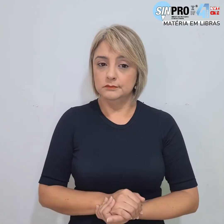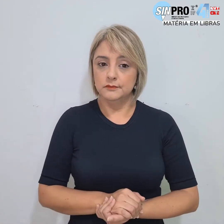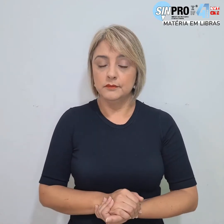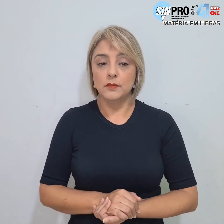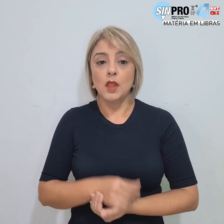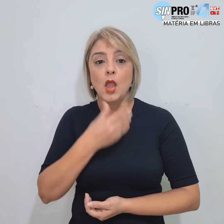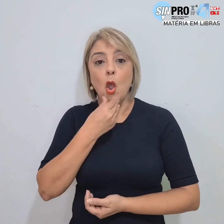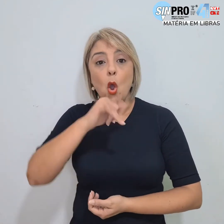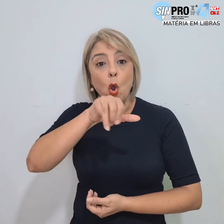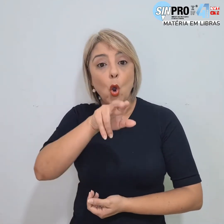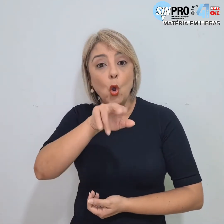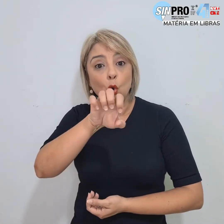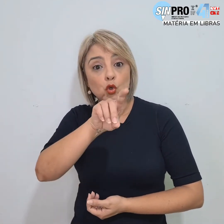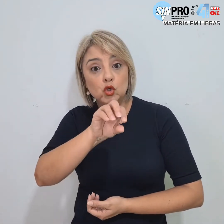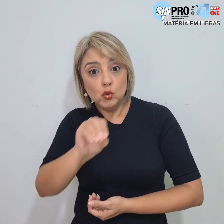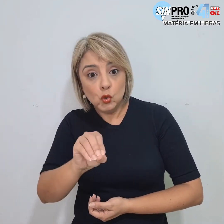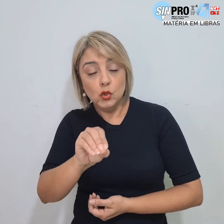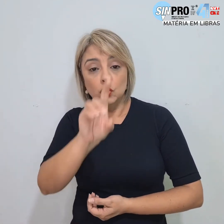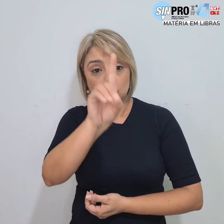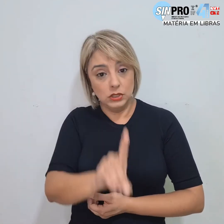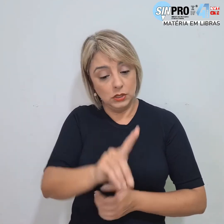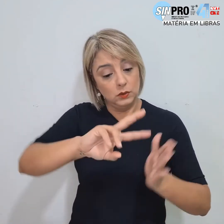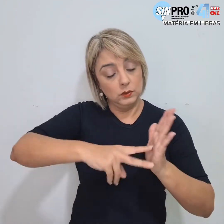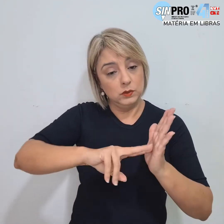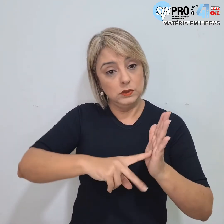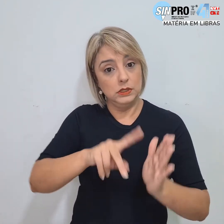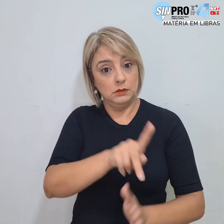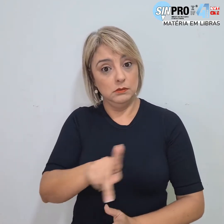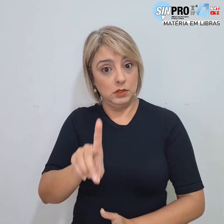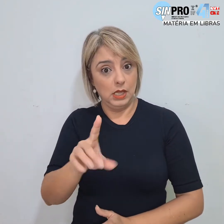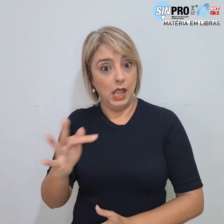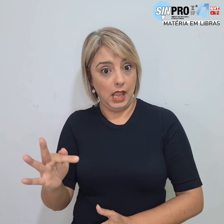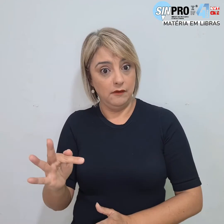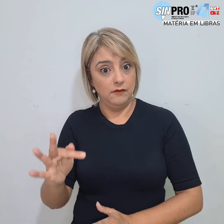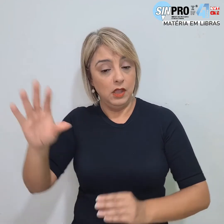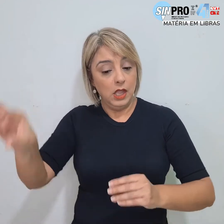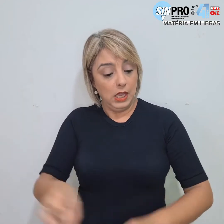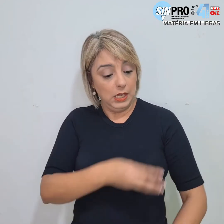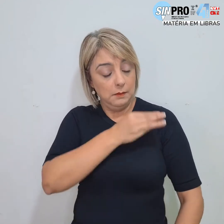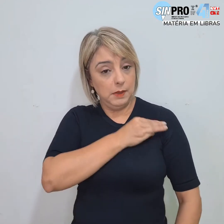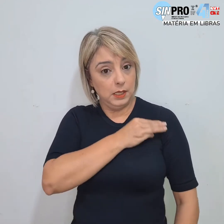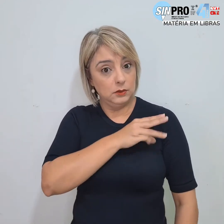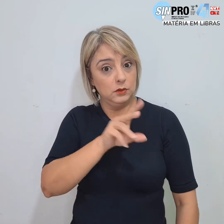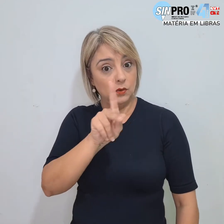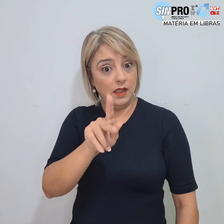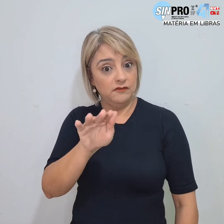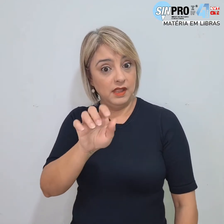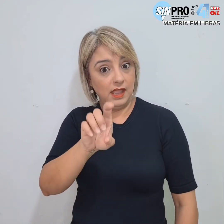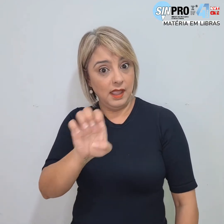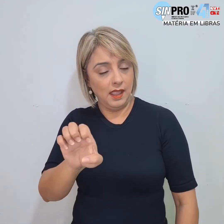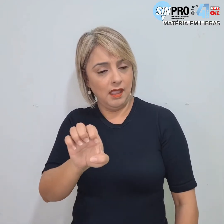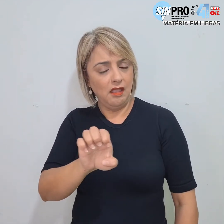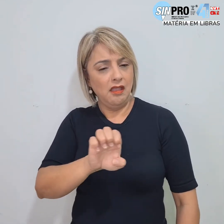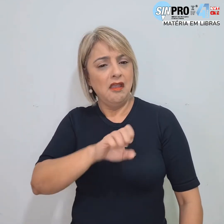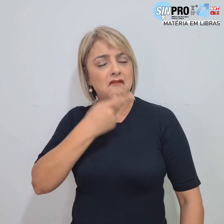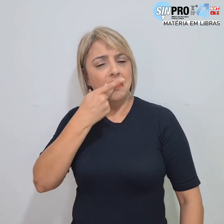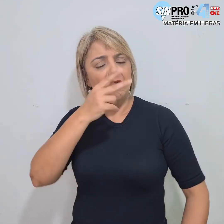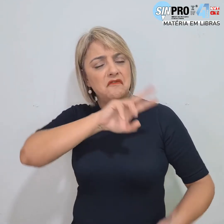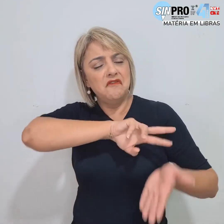Júlio Barros, diretor do Simpro-DF e membro do FDE, destacou vários problemas no PL